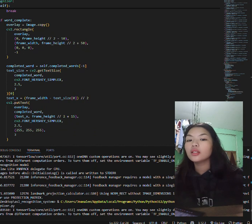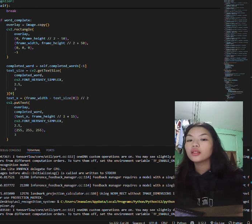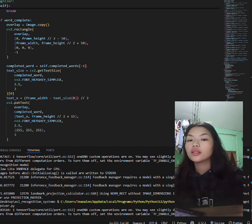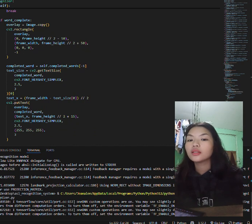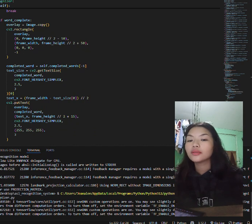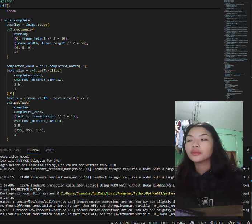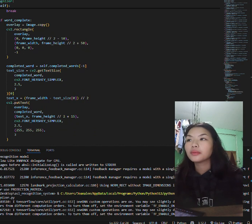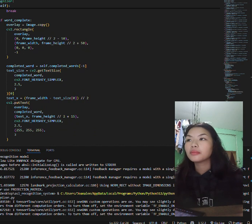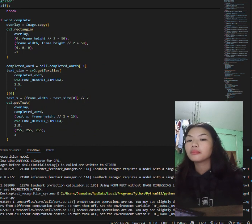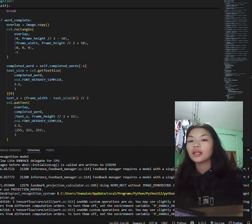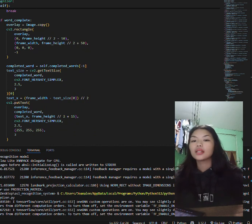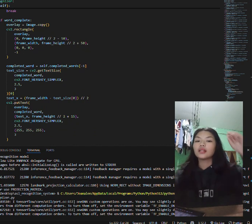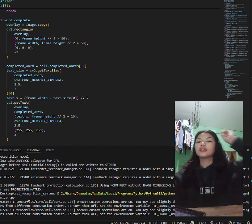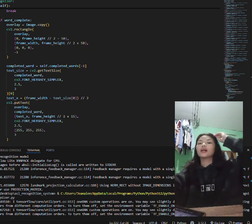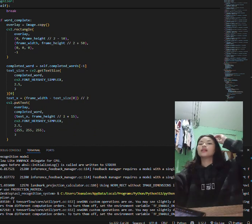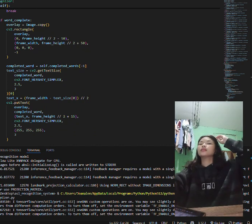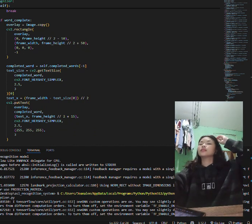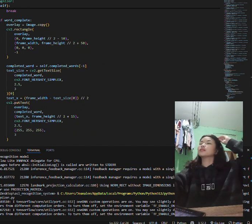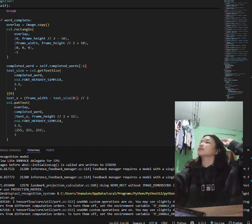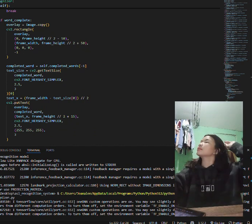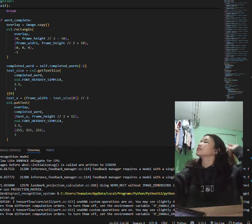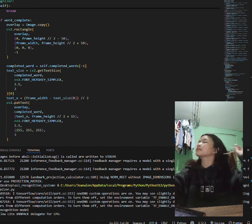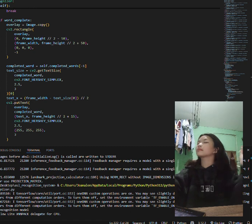okay, balik na sa ta,